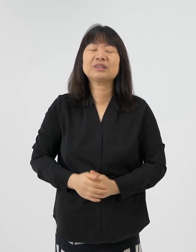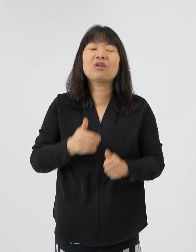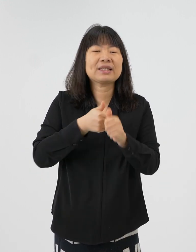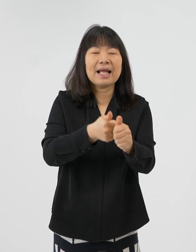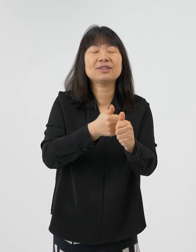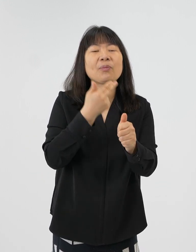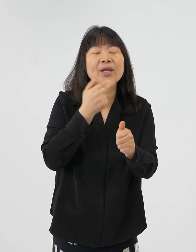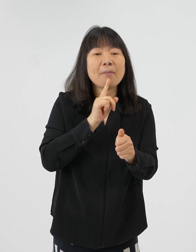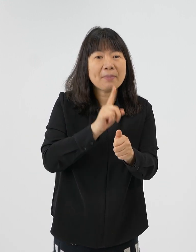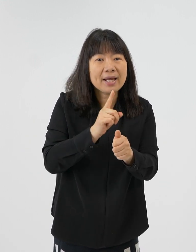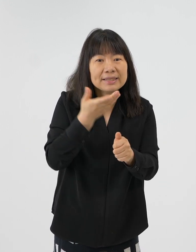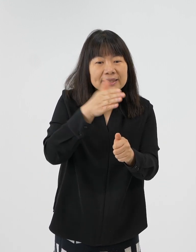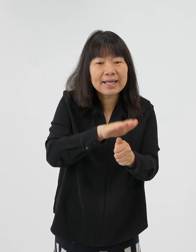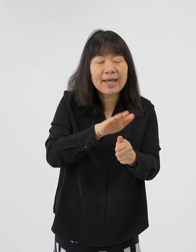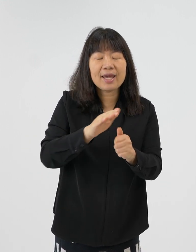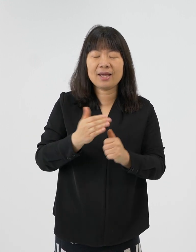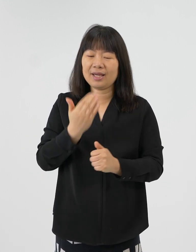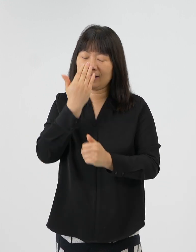히브리적 개념의 꾀는